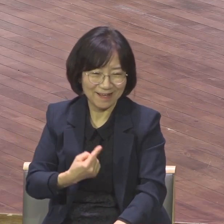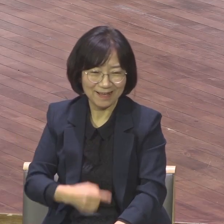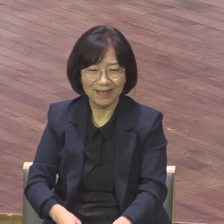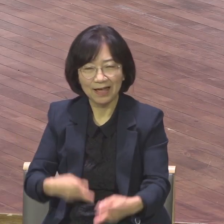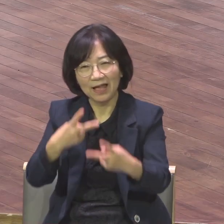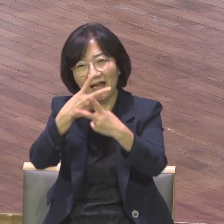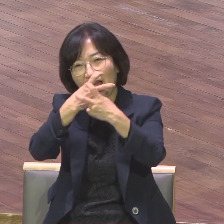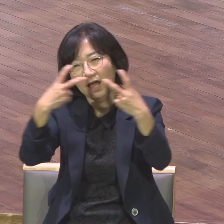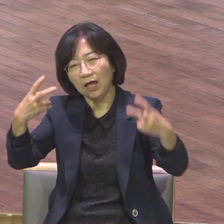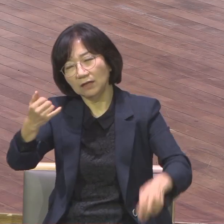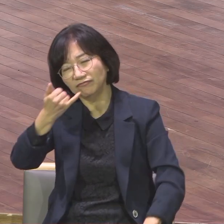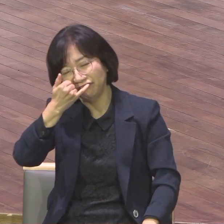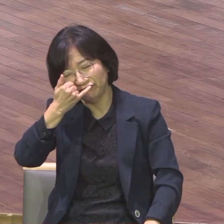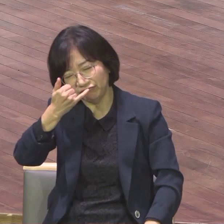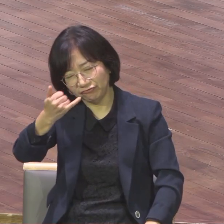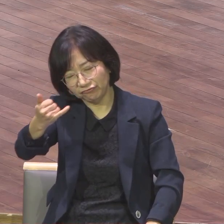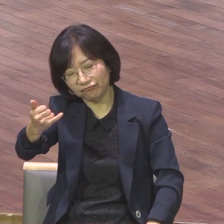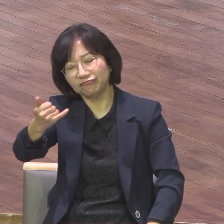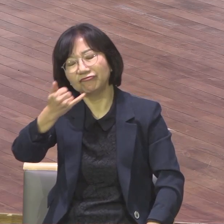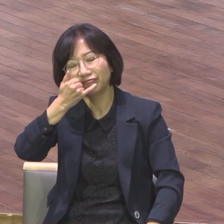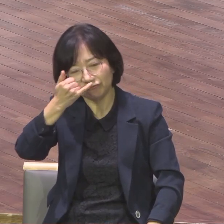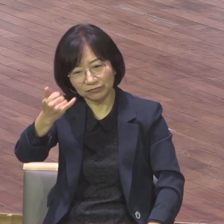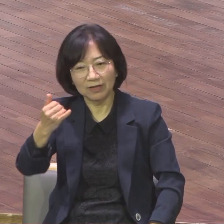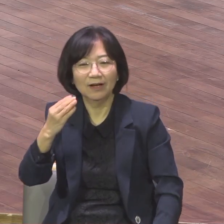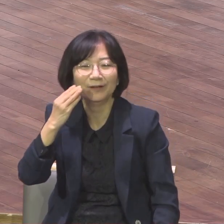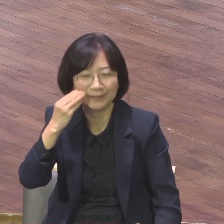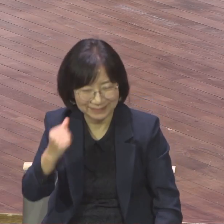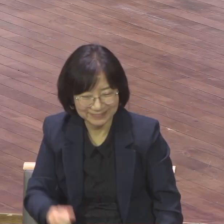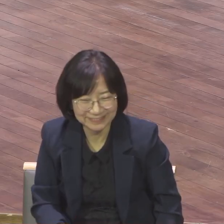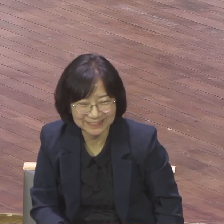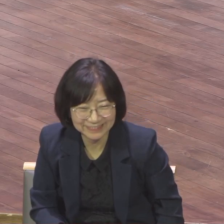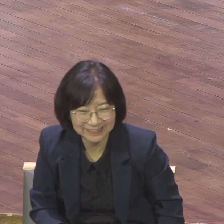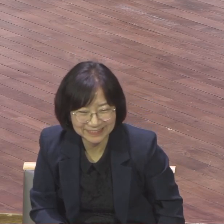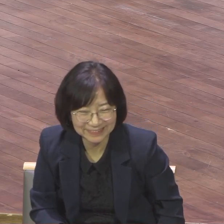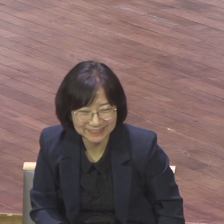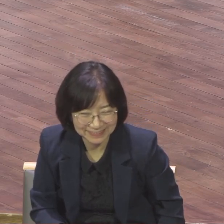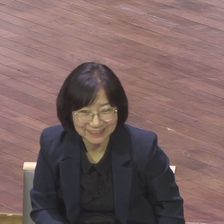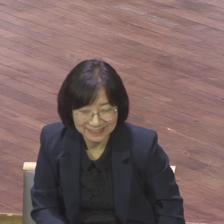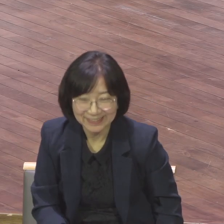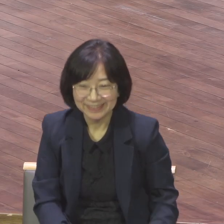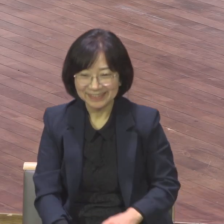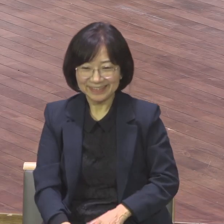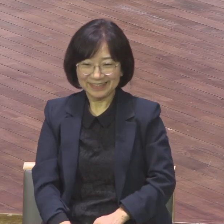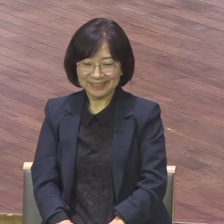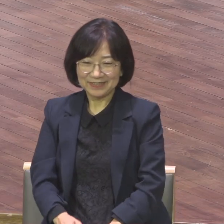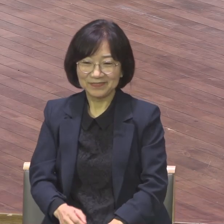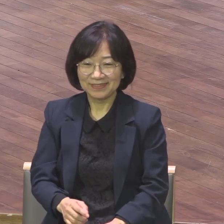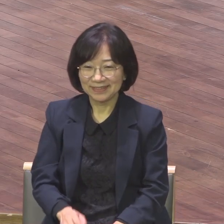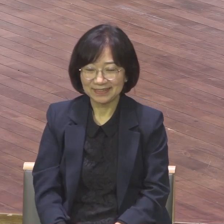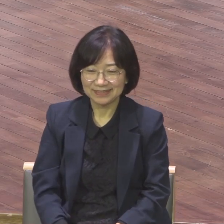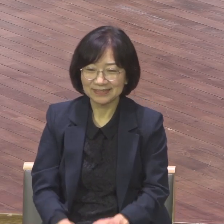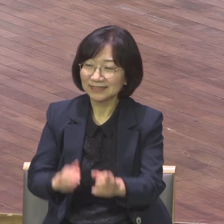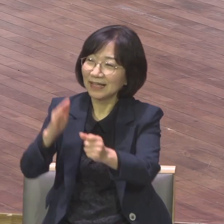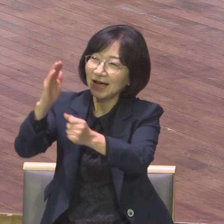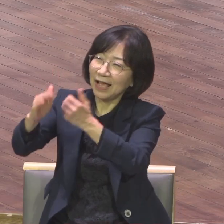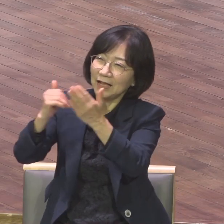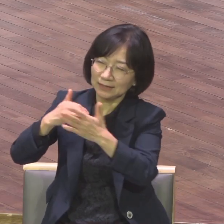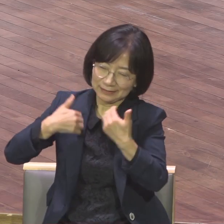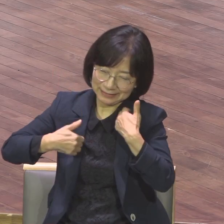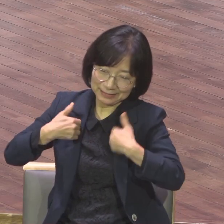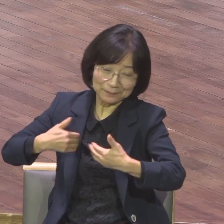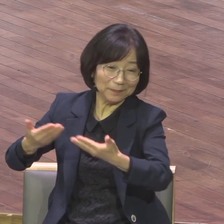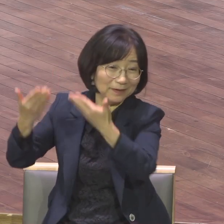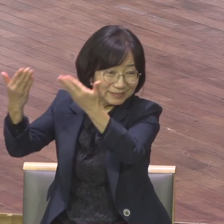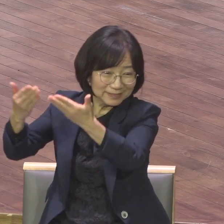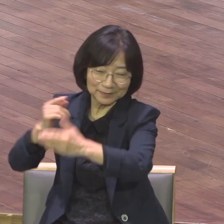도다. 그래서 언약 성취의 정인으로 모두가 당당히 서고 하나님을 최고로 영화롭게 하는